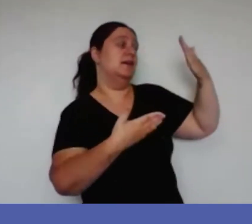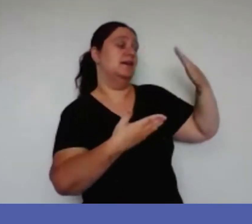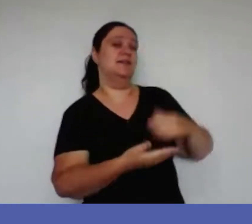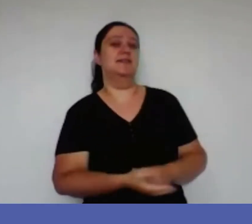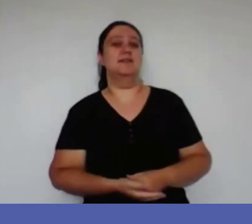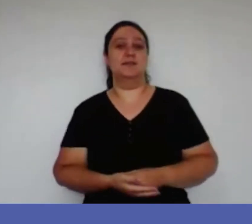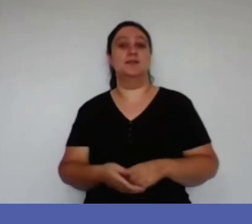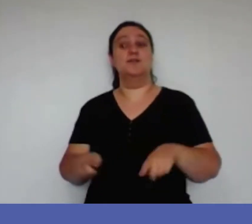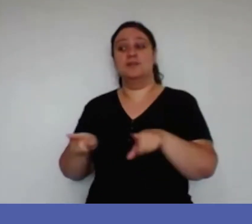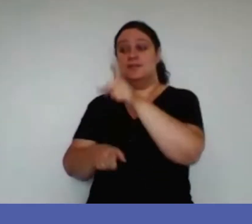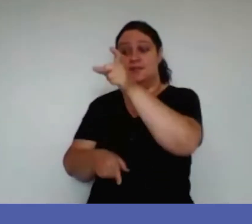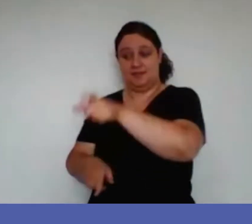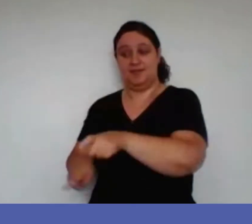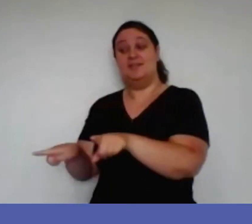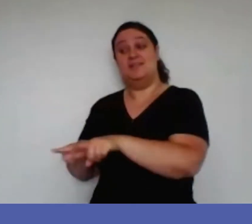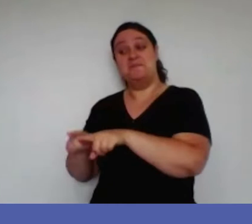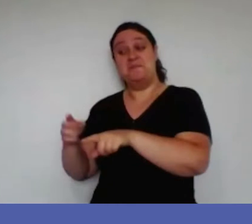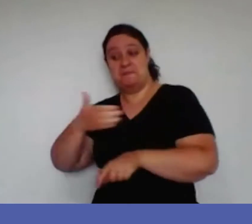tá?